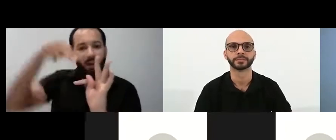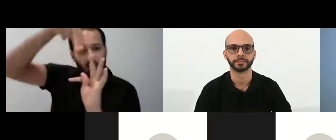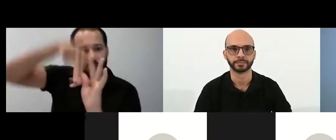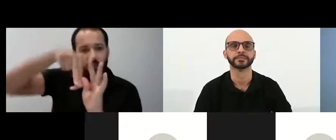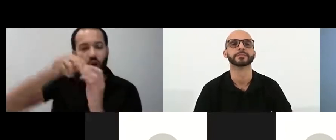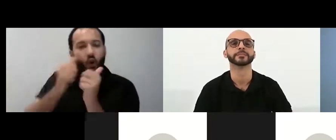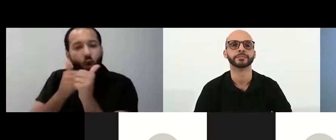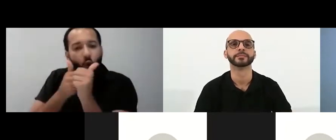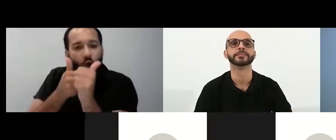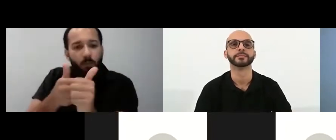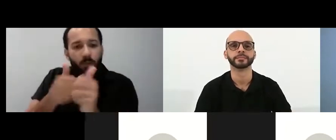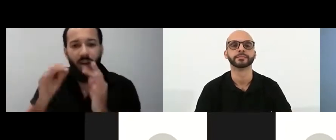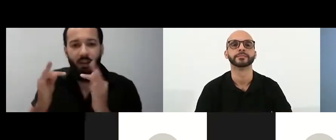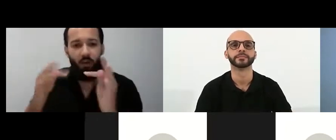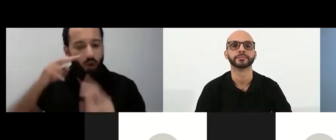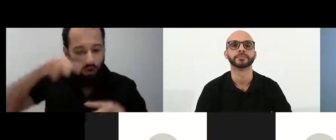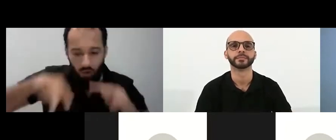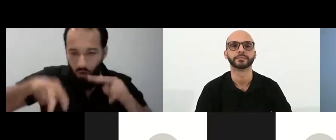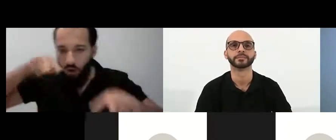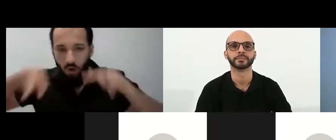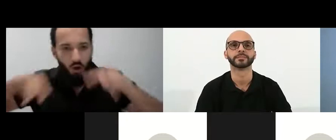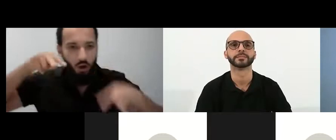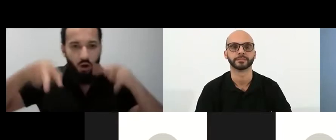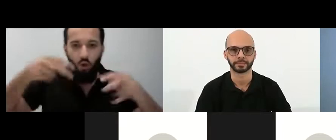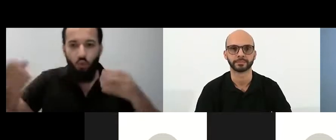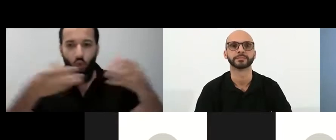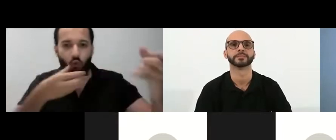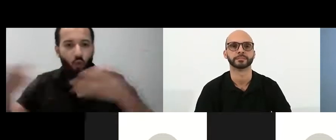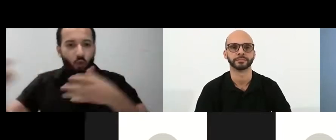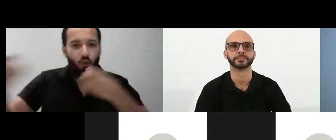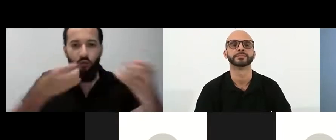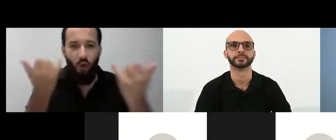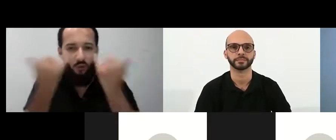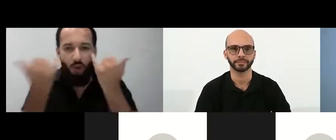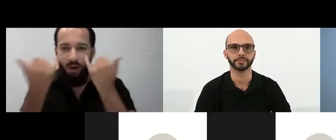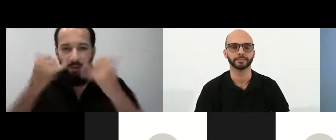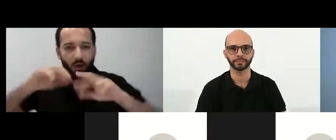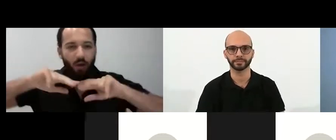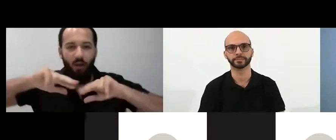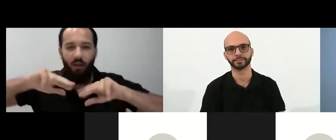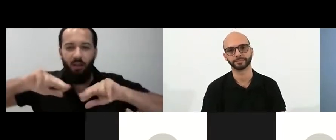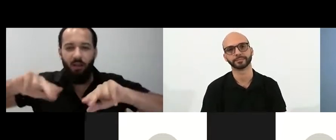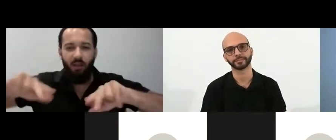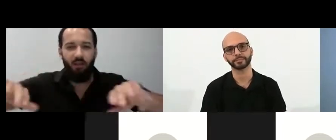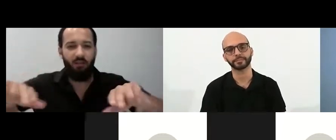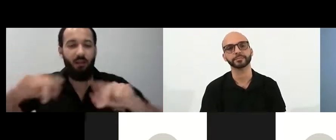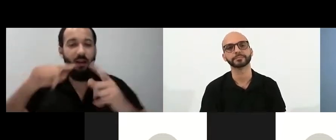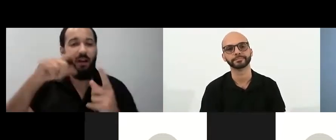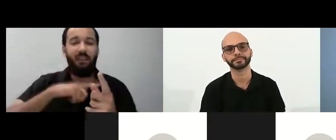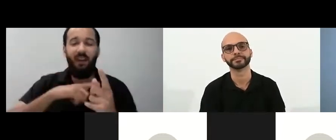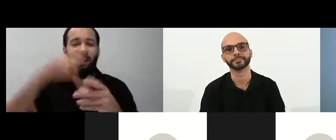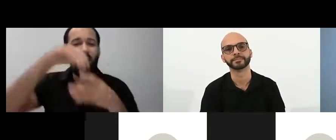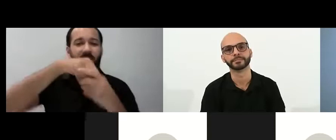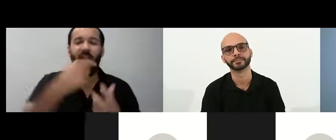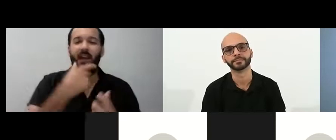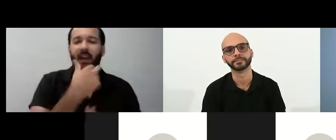que nós possamos estar ali acompanhando. Então, a tecnologia nós possamos estar ali obtendo novas informações a todo